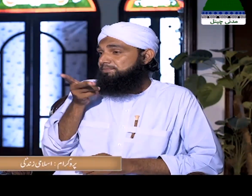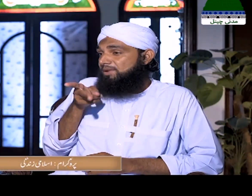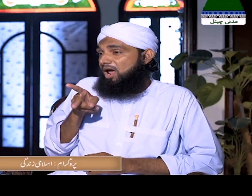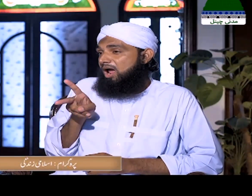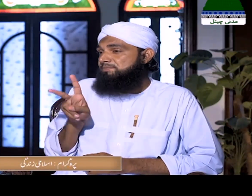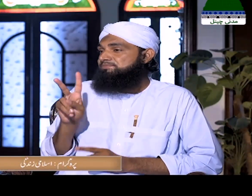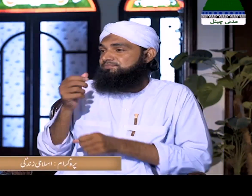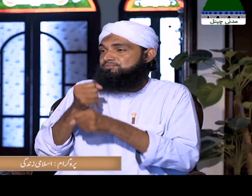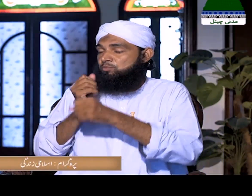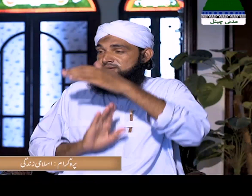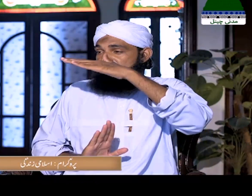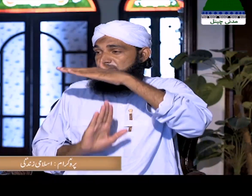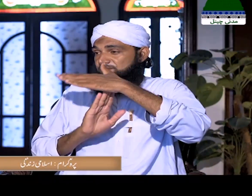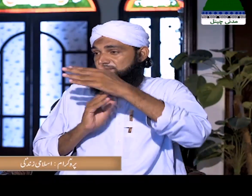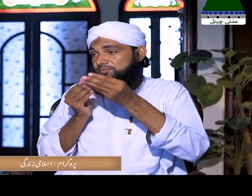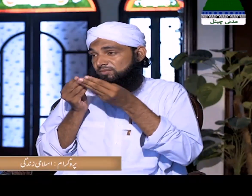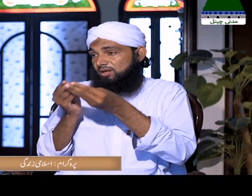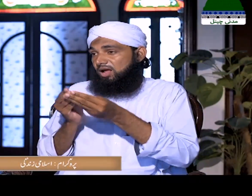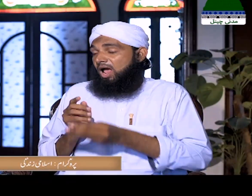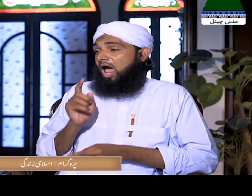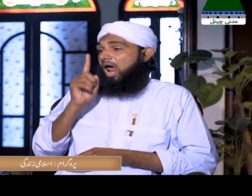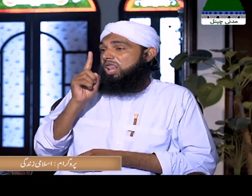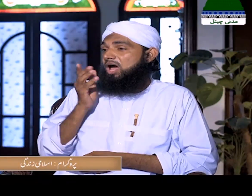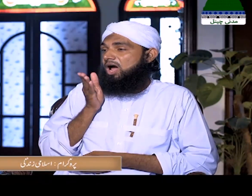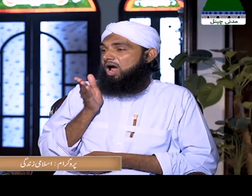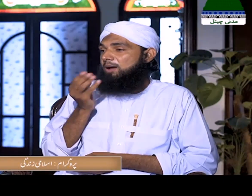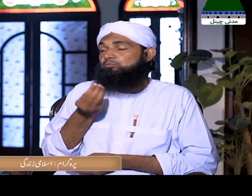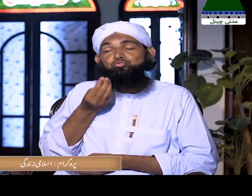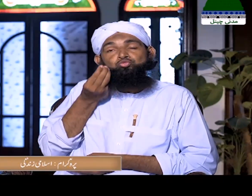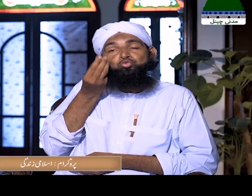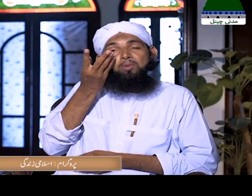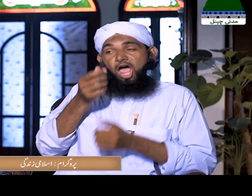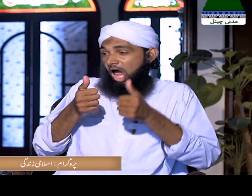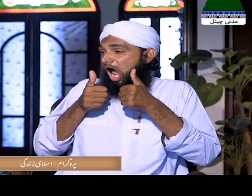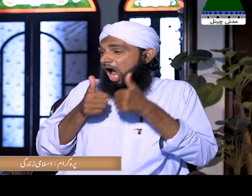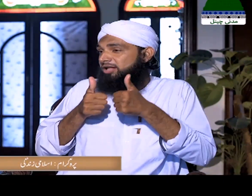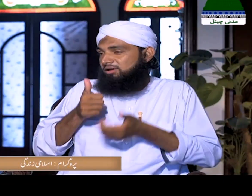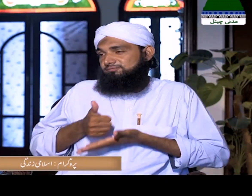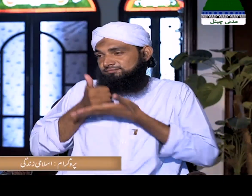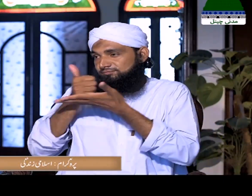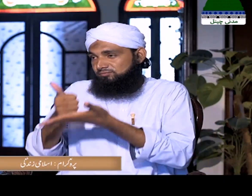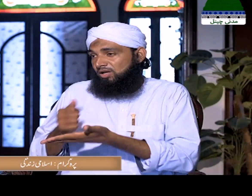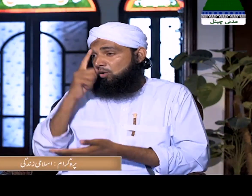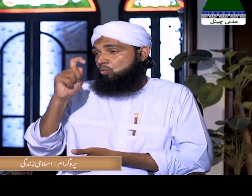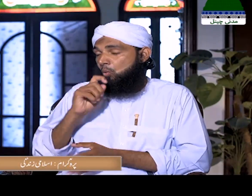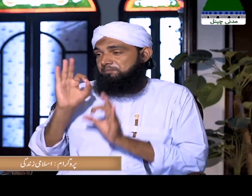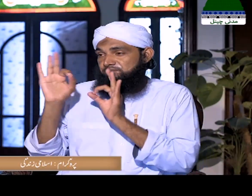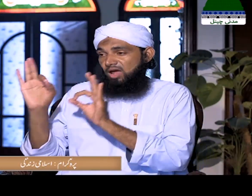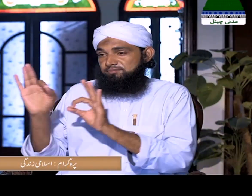اللہ پاک تیری صبح خیر سے کرے جس طرح اپنے فرما برداروں اور نیک بندوں کی